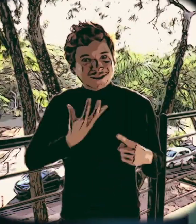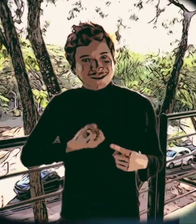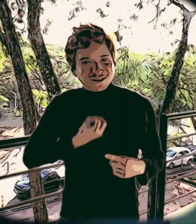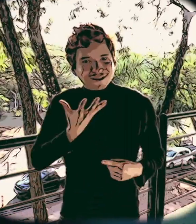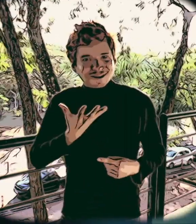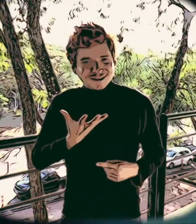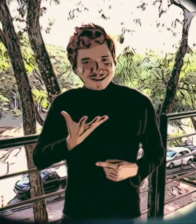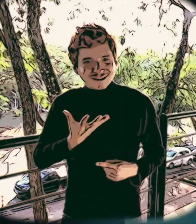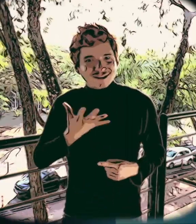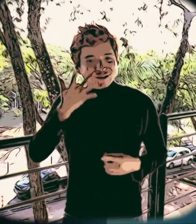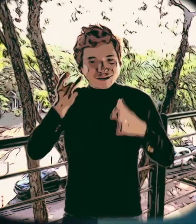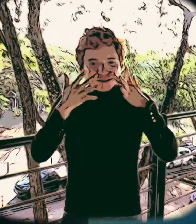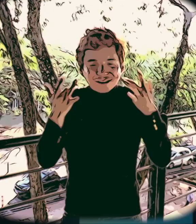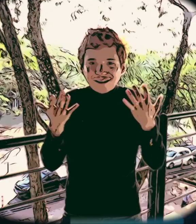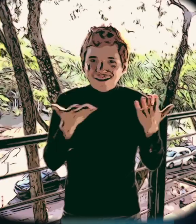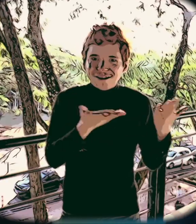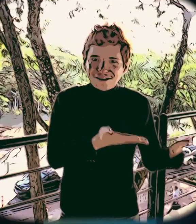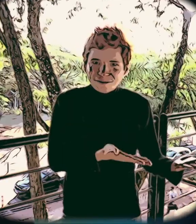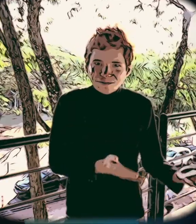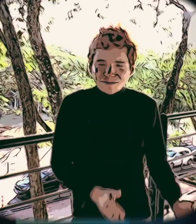de uma das músicas do espetáculo.